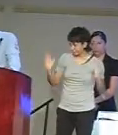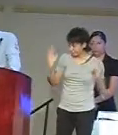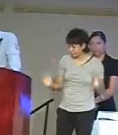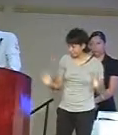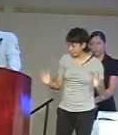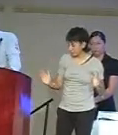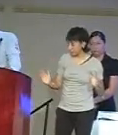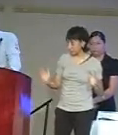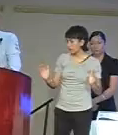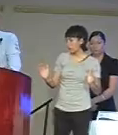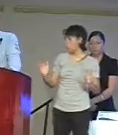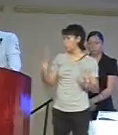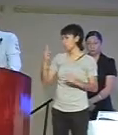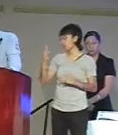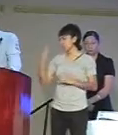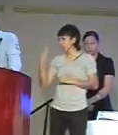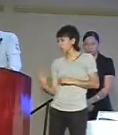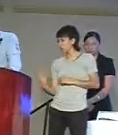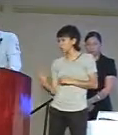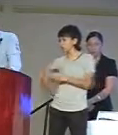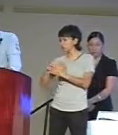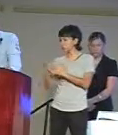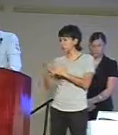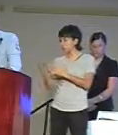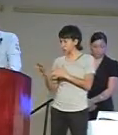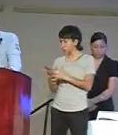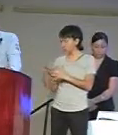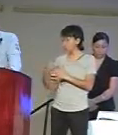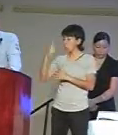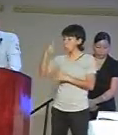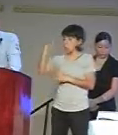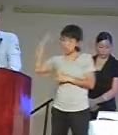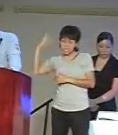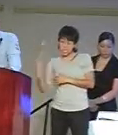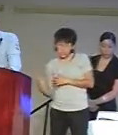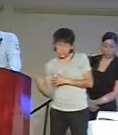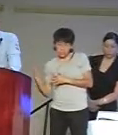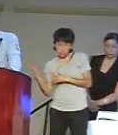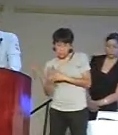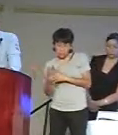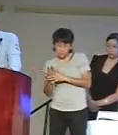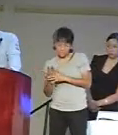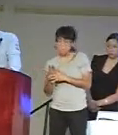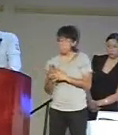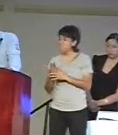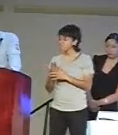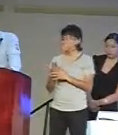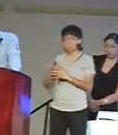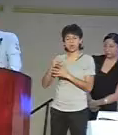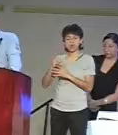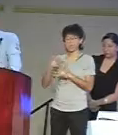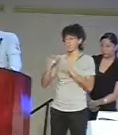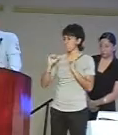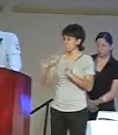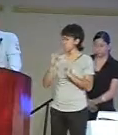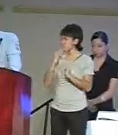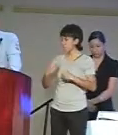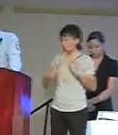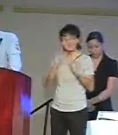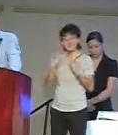de la mortalidad perinatal, una quinta parte no sobrevive el primer año de vida y